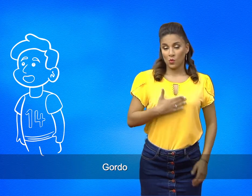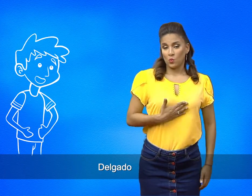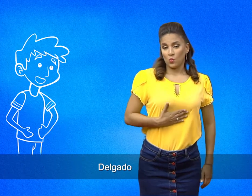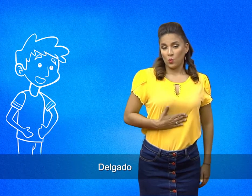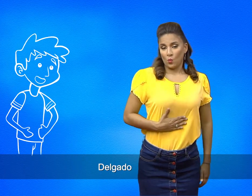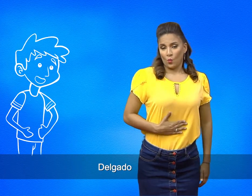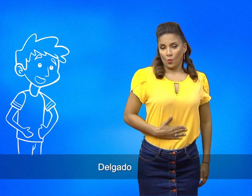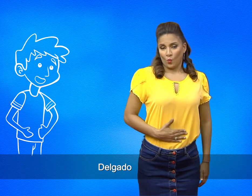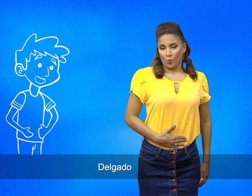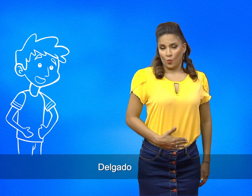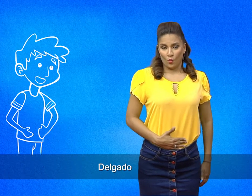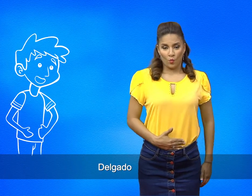delgado